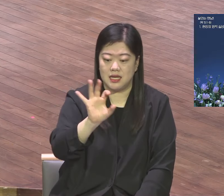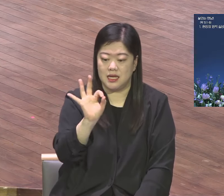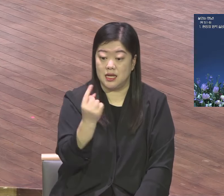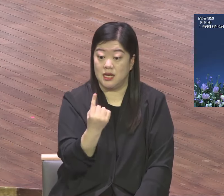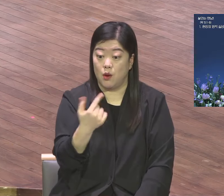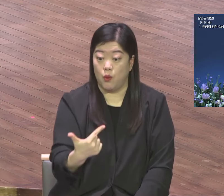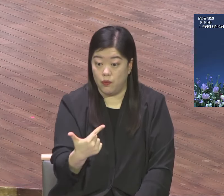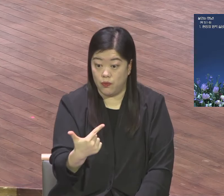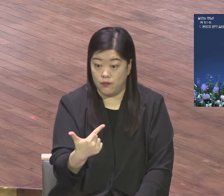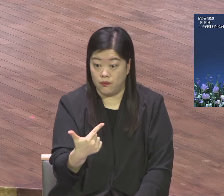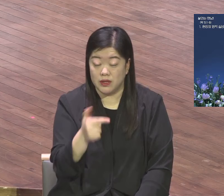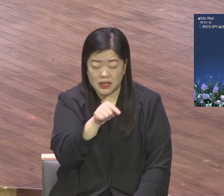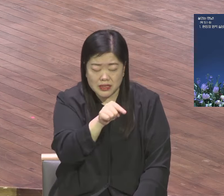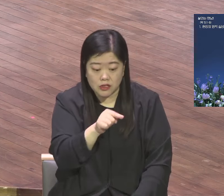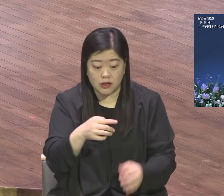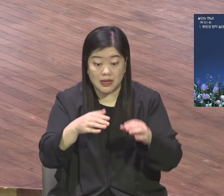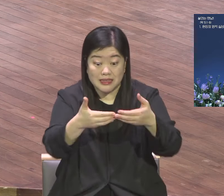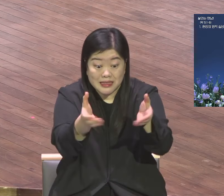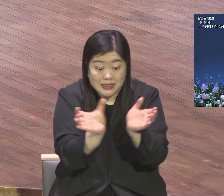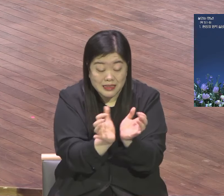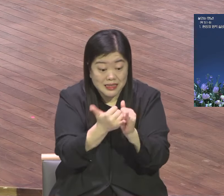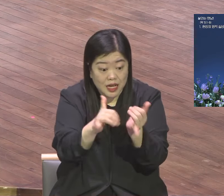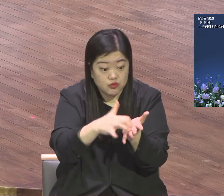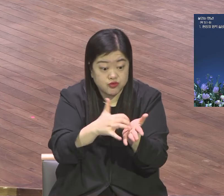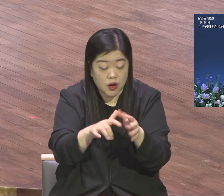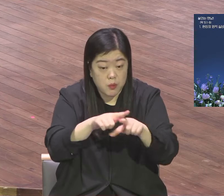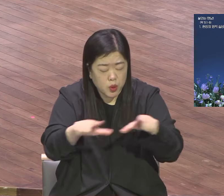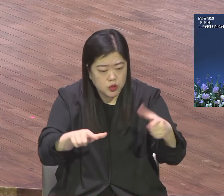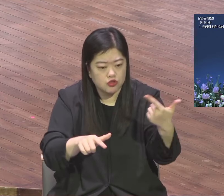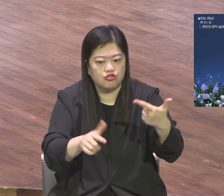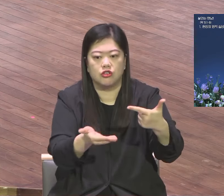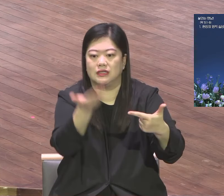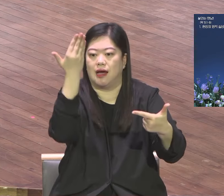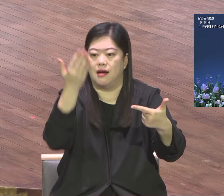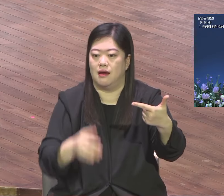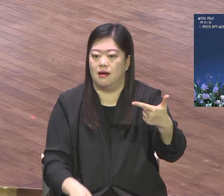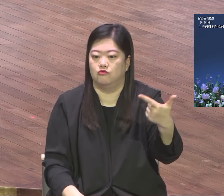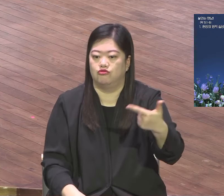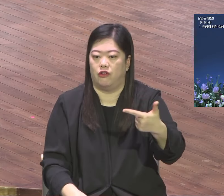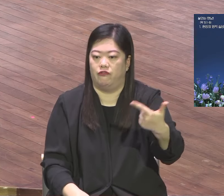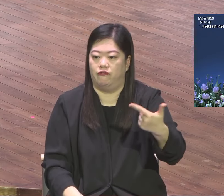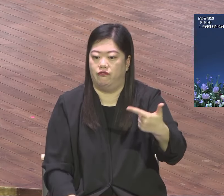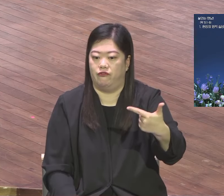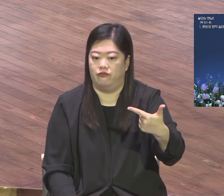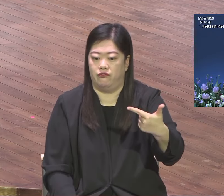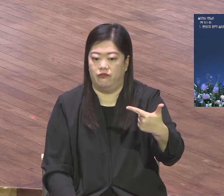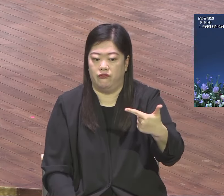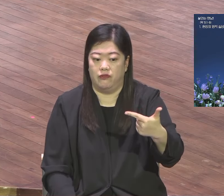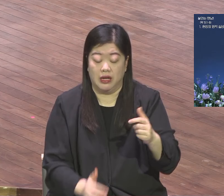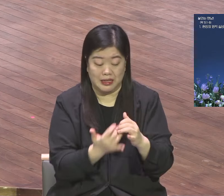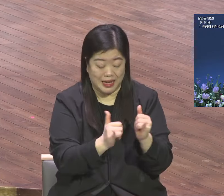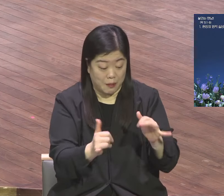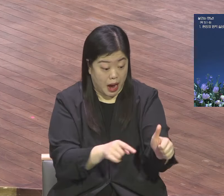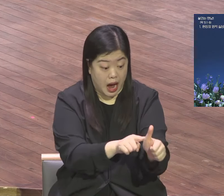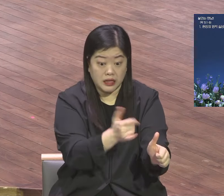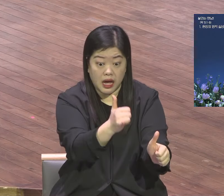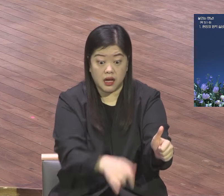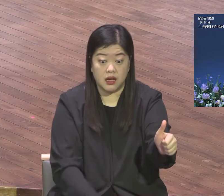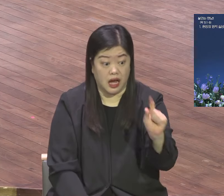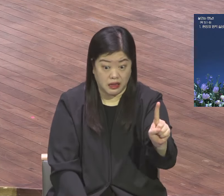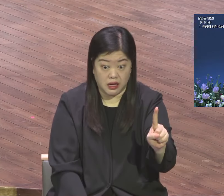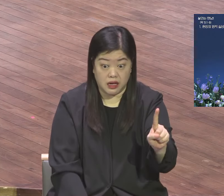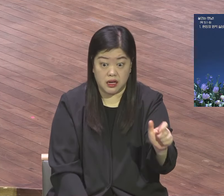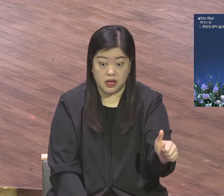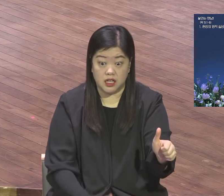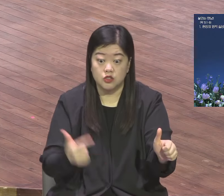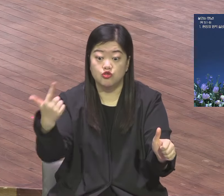로마 군단을 말합니다. 로마 군단. 그러니까 이 사람 속에 지금 한 사람 속에 귀신이 너무